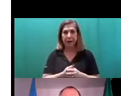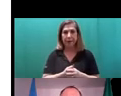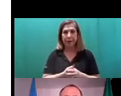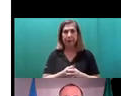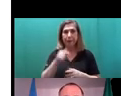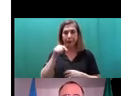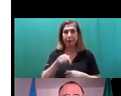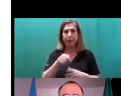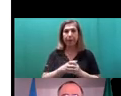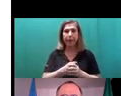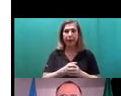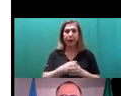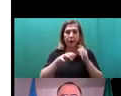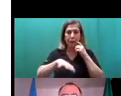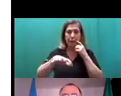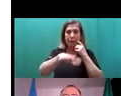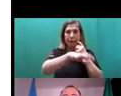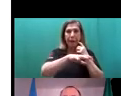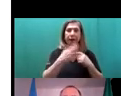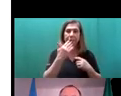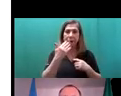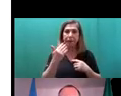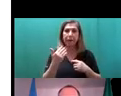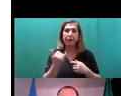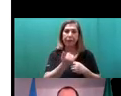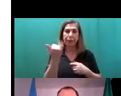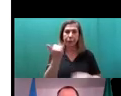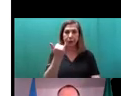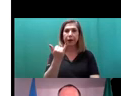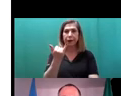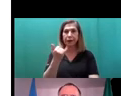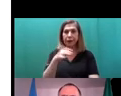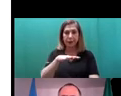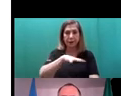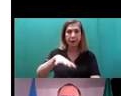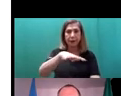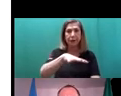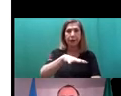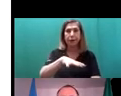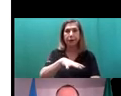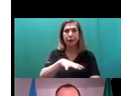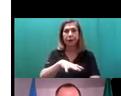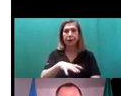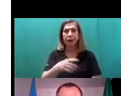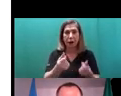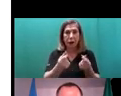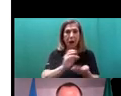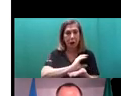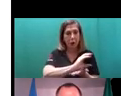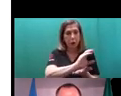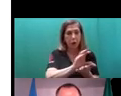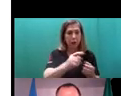dos ambientes alimentares, é muito importante dirigir recursos financeiros aos municípios